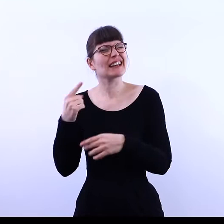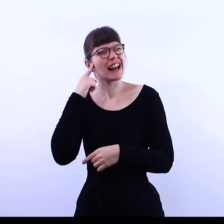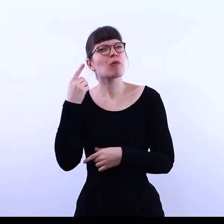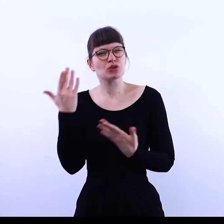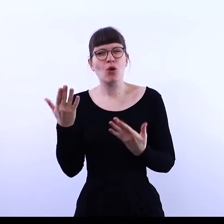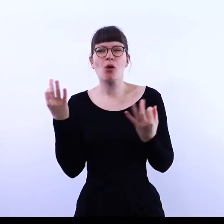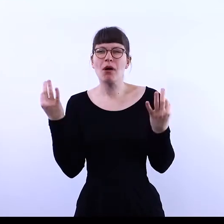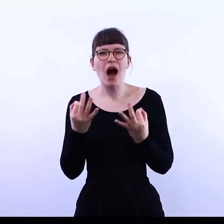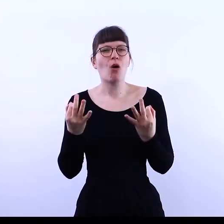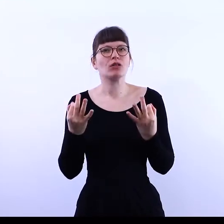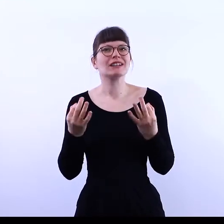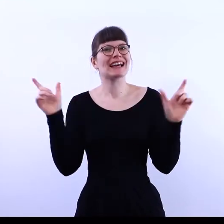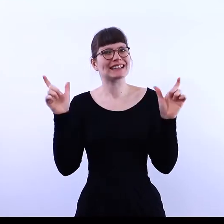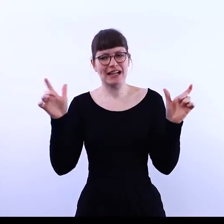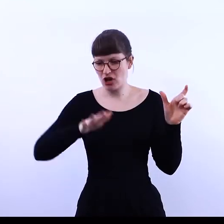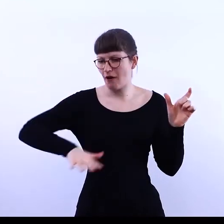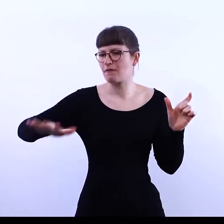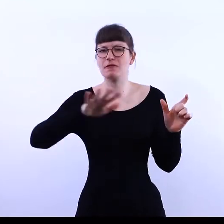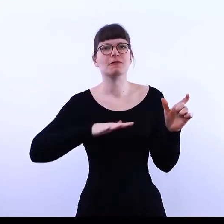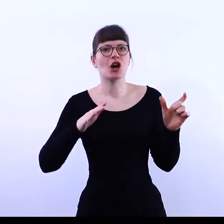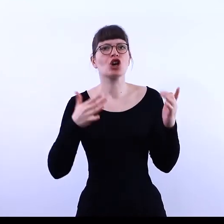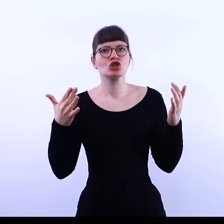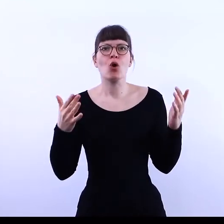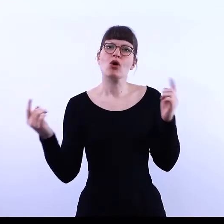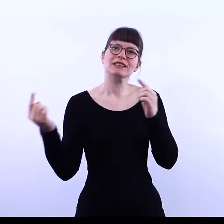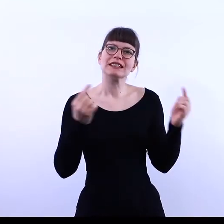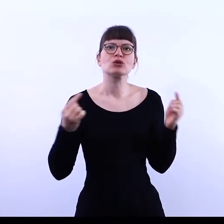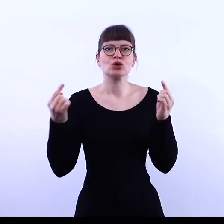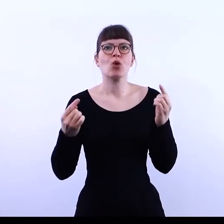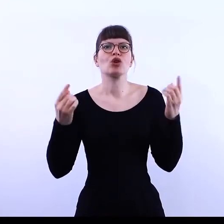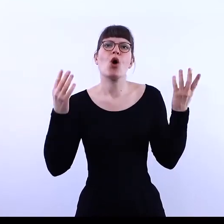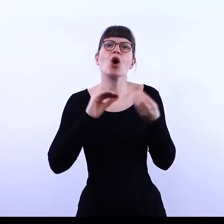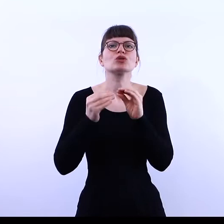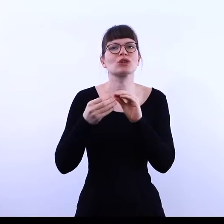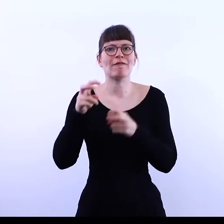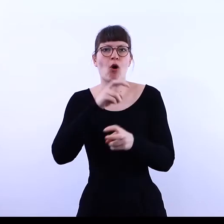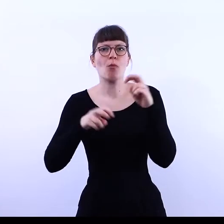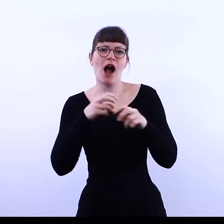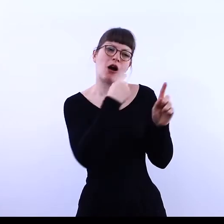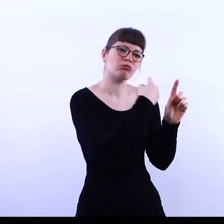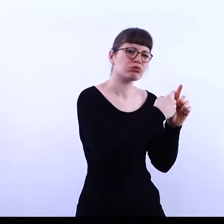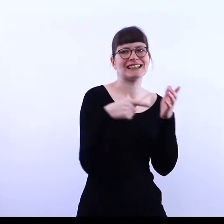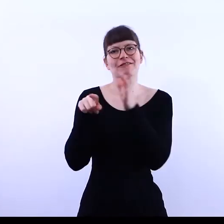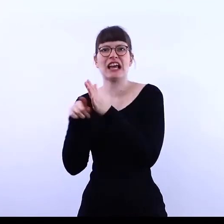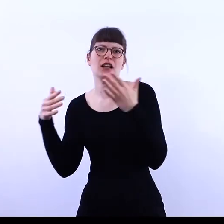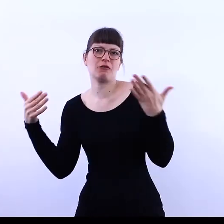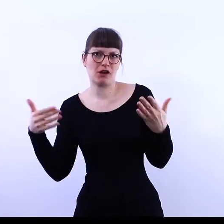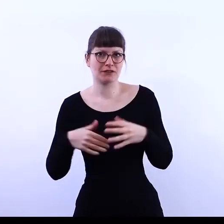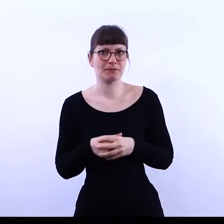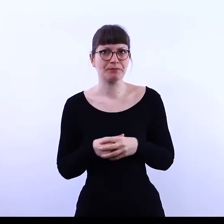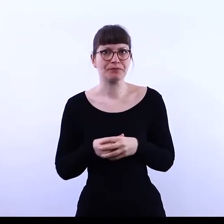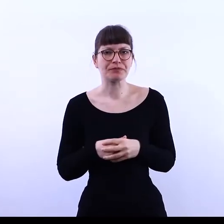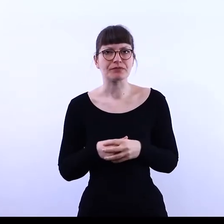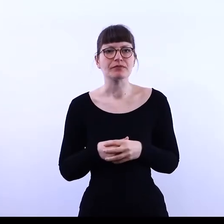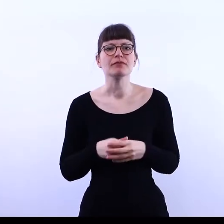um einen konstruktiven Umgang mit diesen Technologien zu finden. Wir sehen auch in der Forschung zur